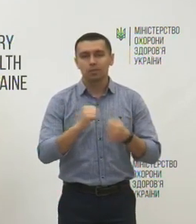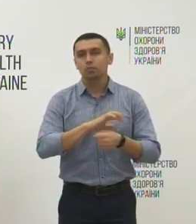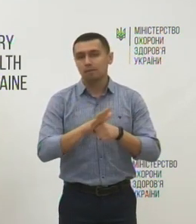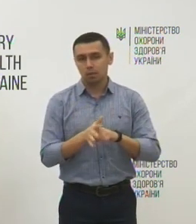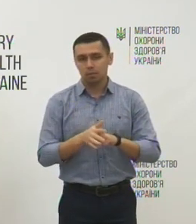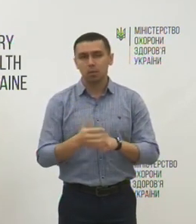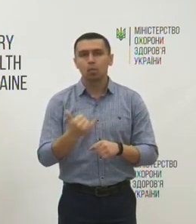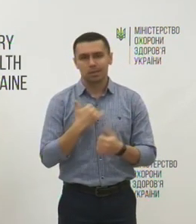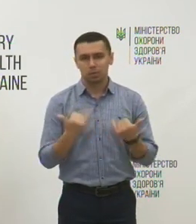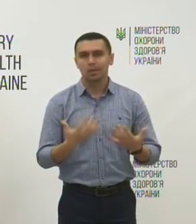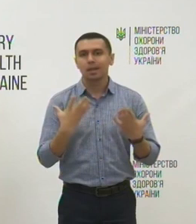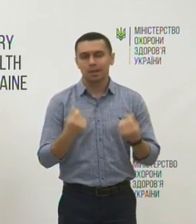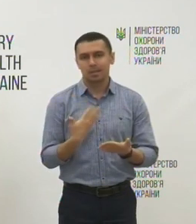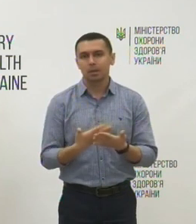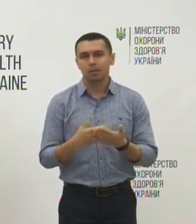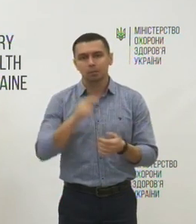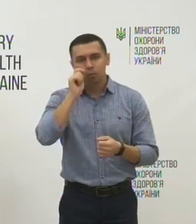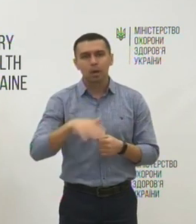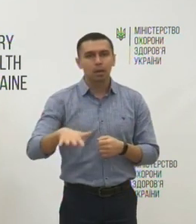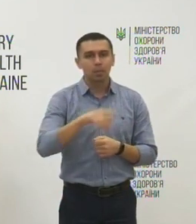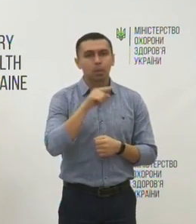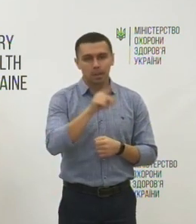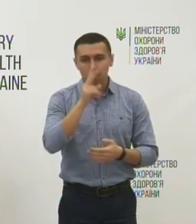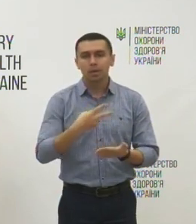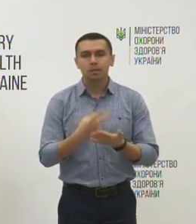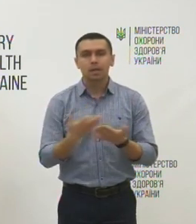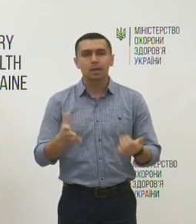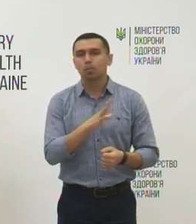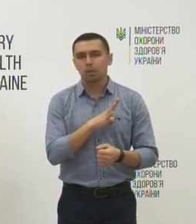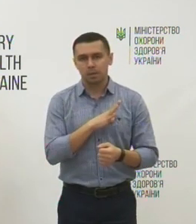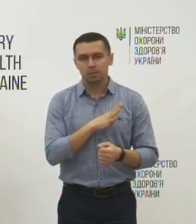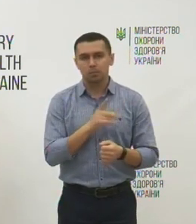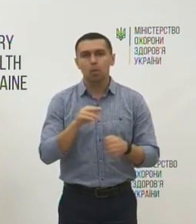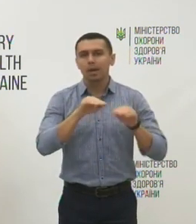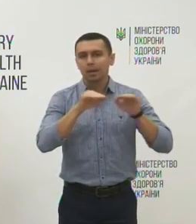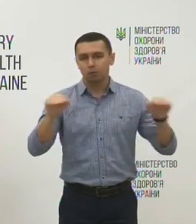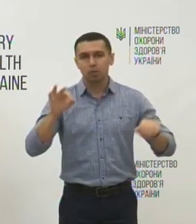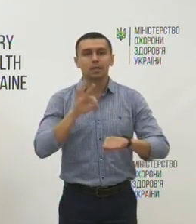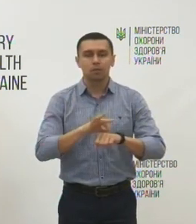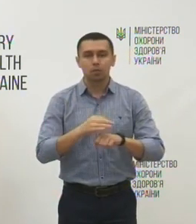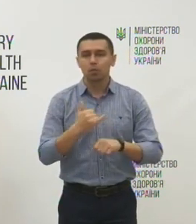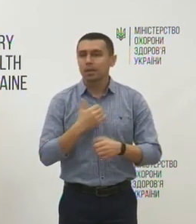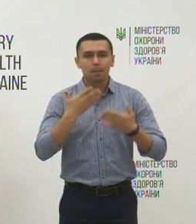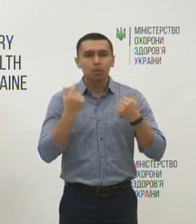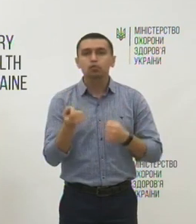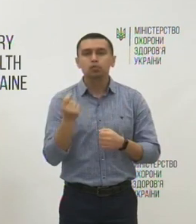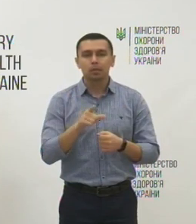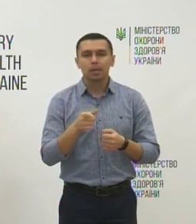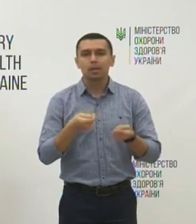ковідом, то в нас на сьогоднішній день, наприклад, в Україні по тих показниках, які були по рівню захворюваності, в нас нема